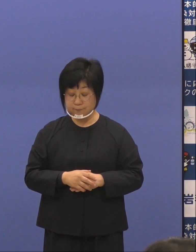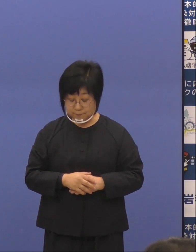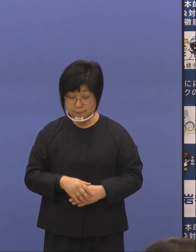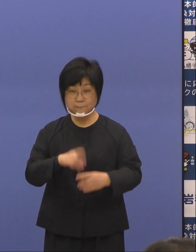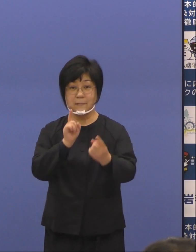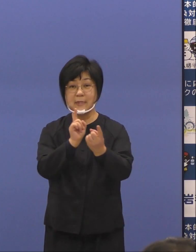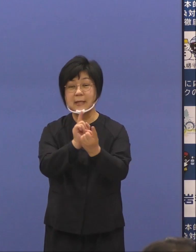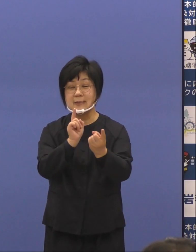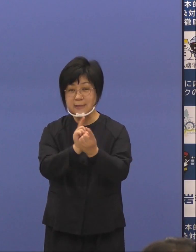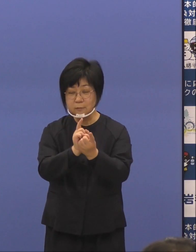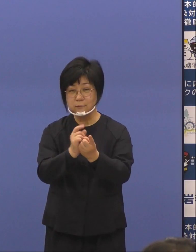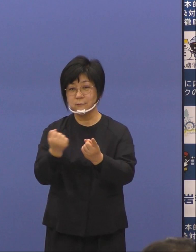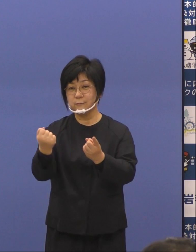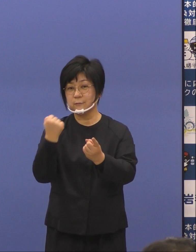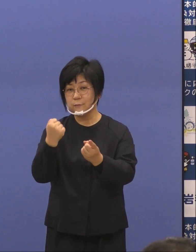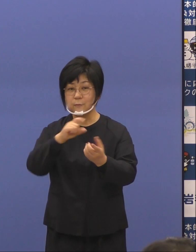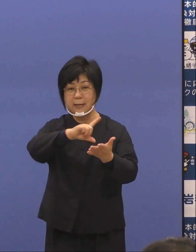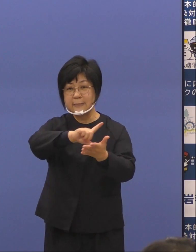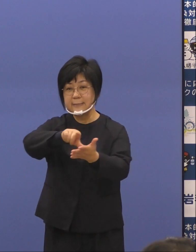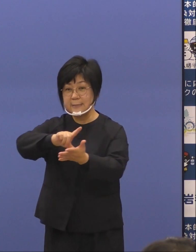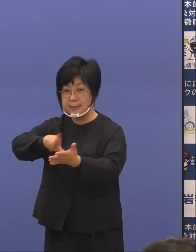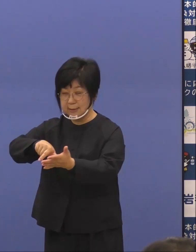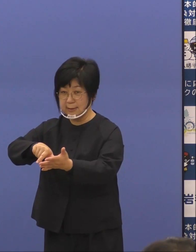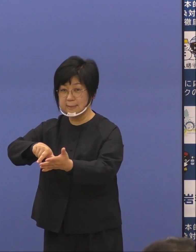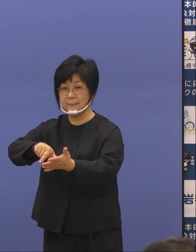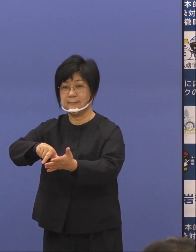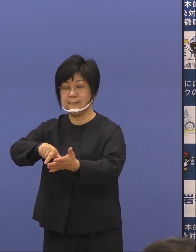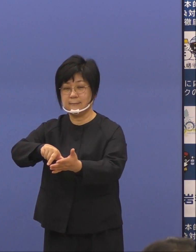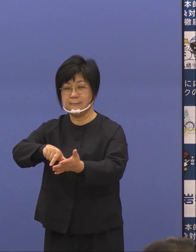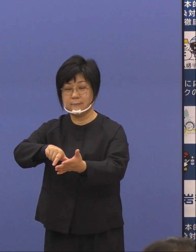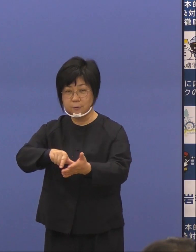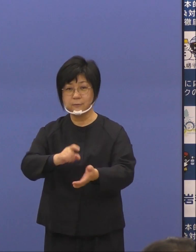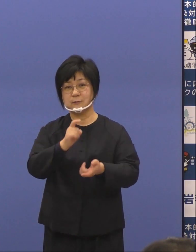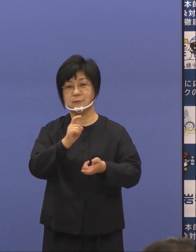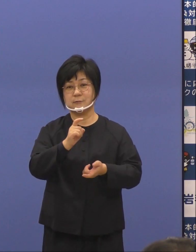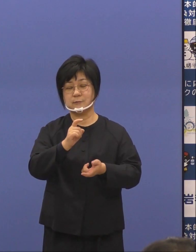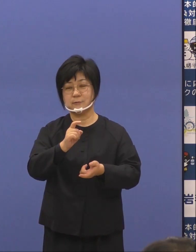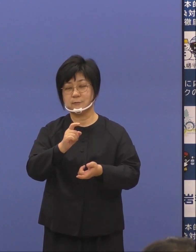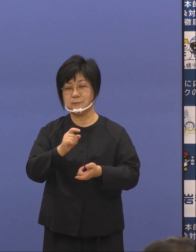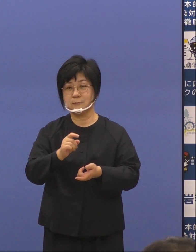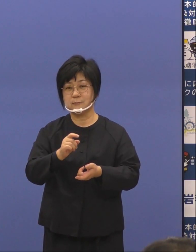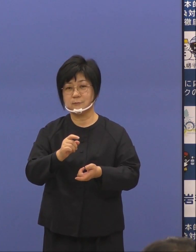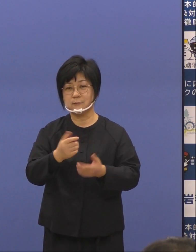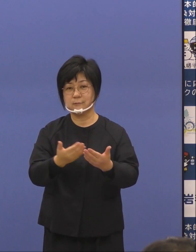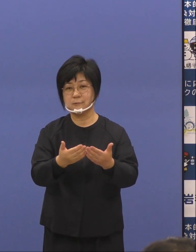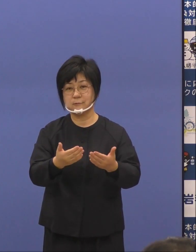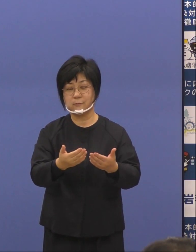対策強化地域という枠組みですね。